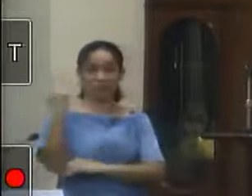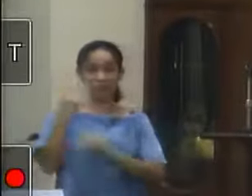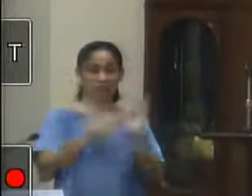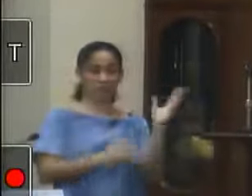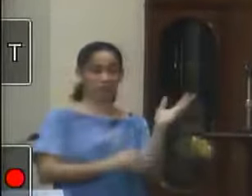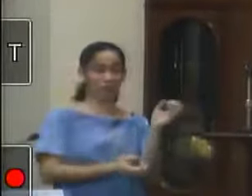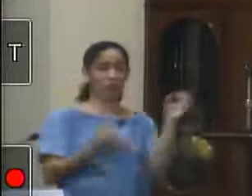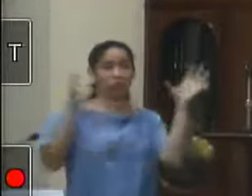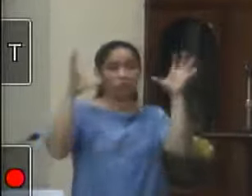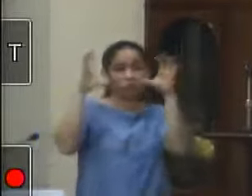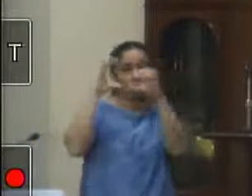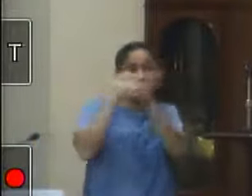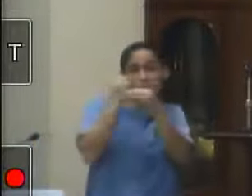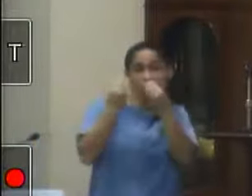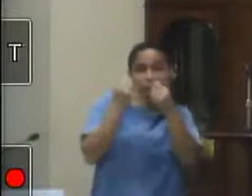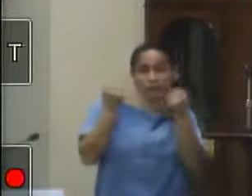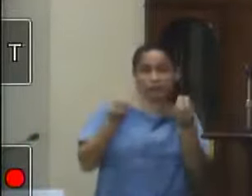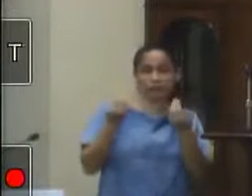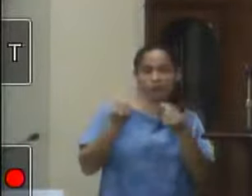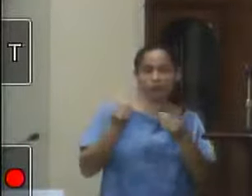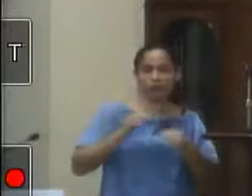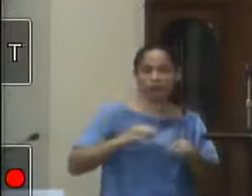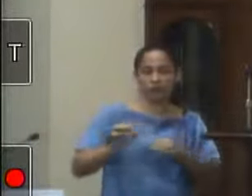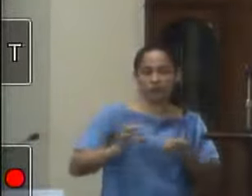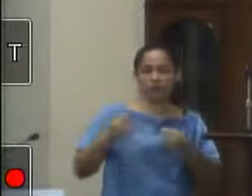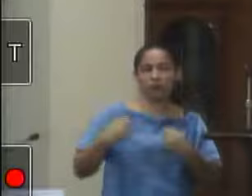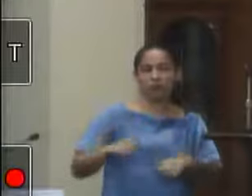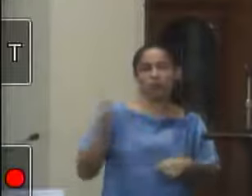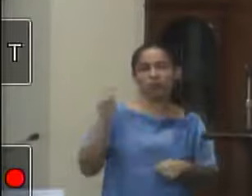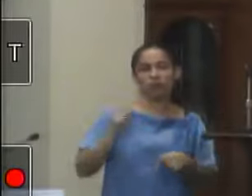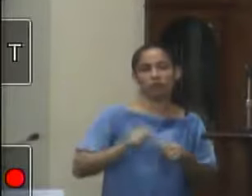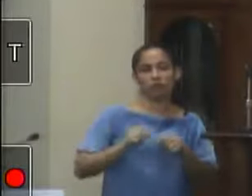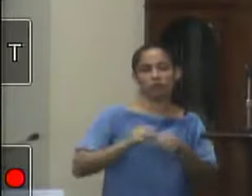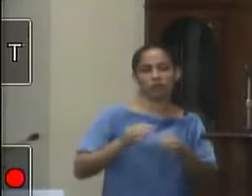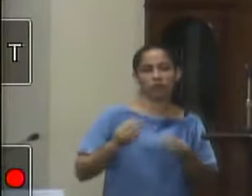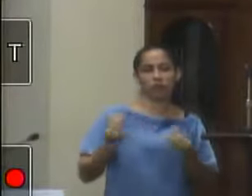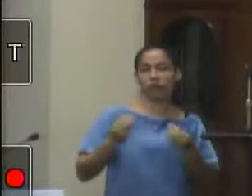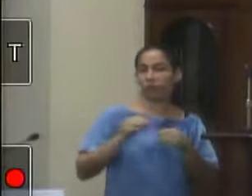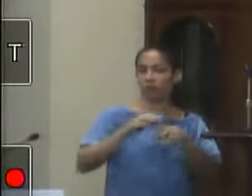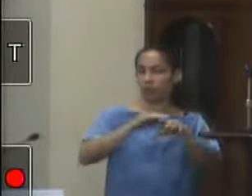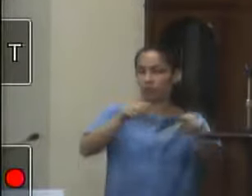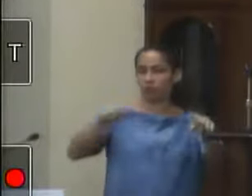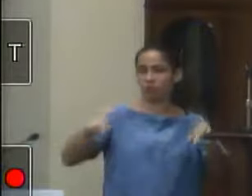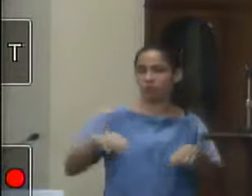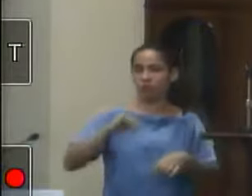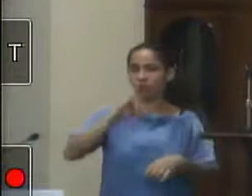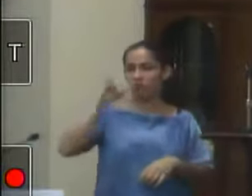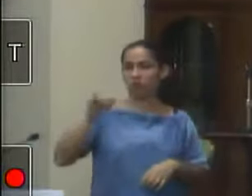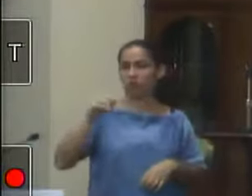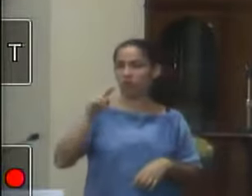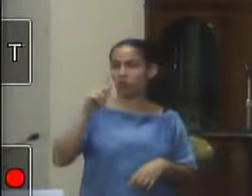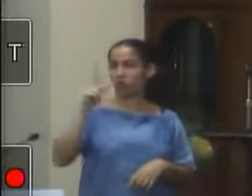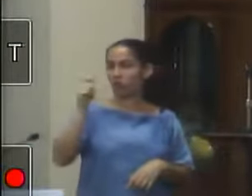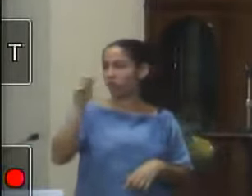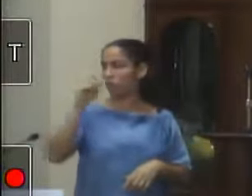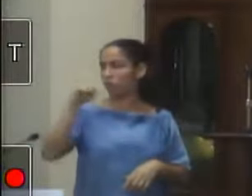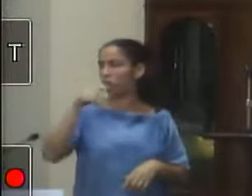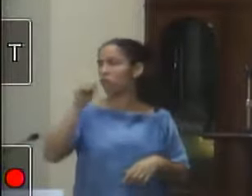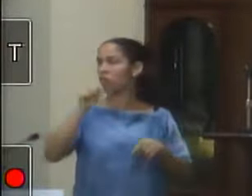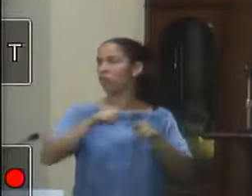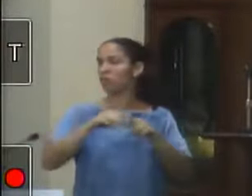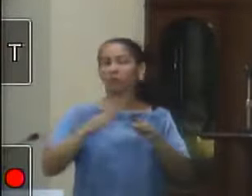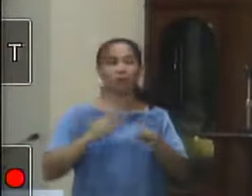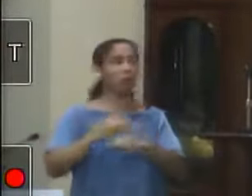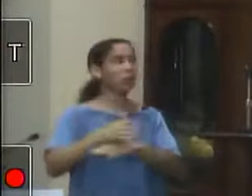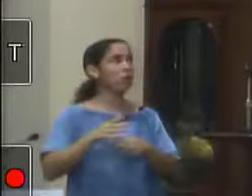escuro, apagado. Então, com o projeto, eu acho que a gente vai conseguir dar a destinação que Juparanã merece para a entrada do Rio, porque